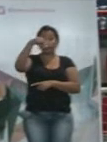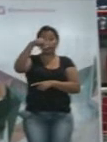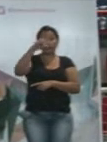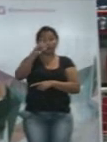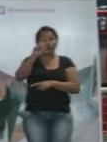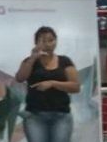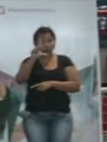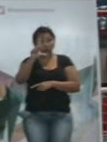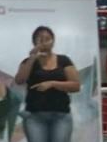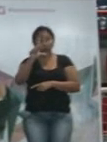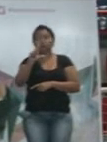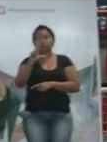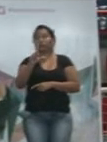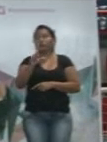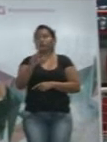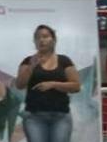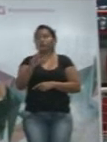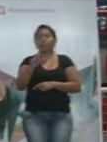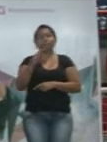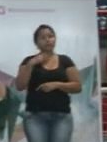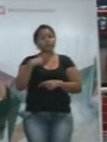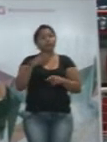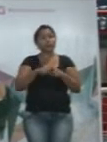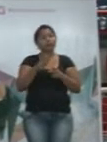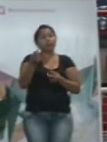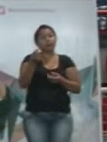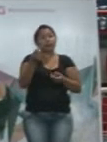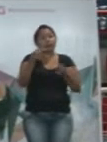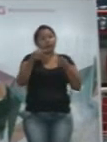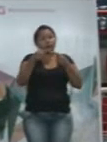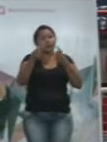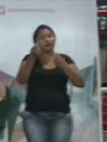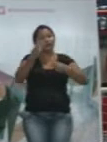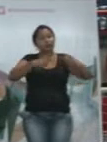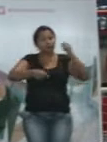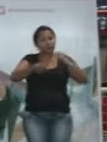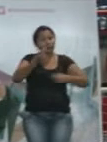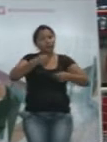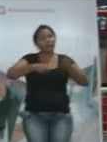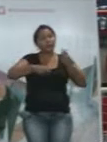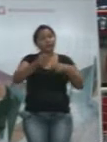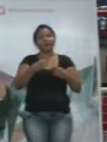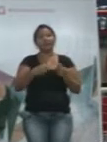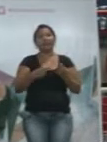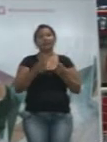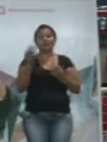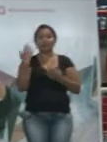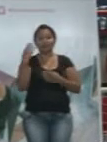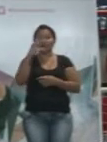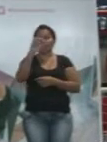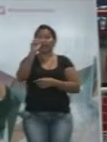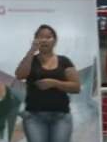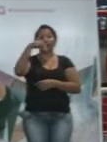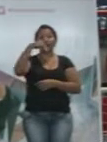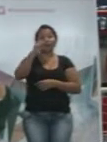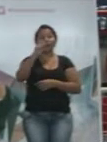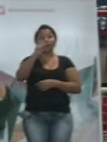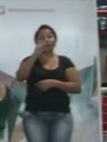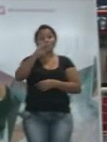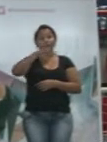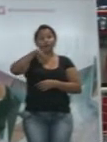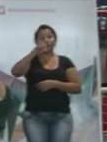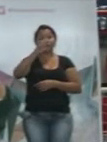uma questão política e econômica. Antes o Brasil, ele tinha cana-de-açúcar só para produzir